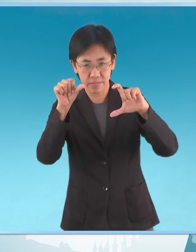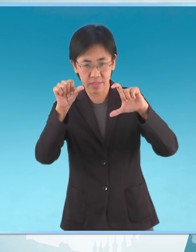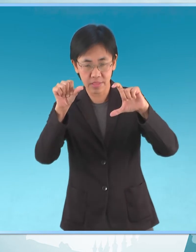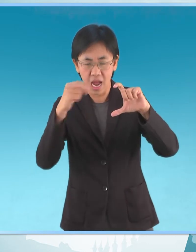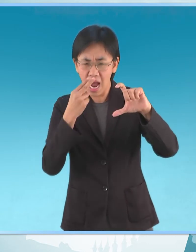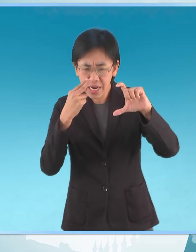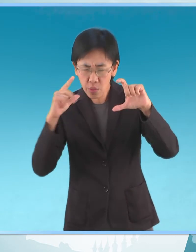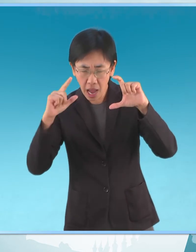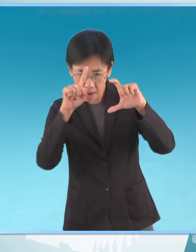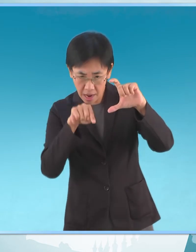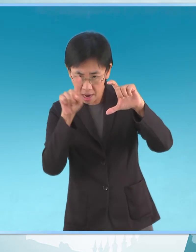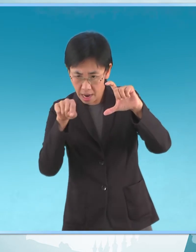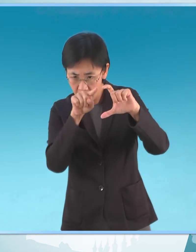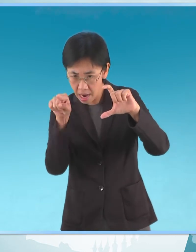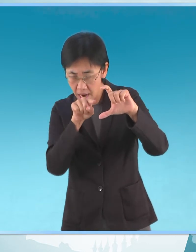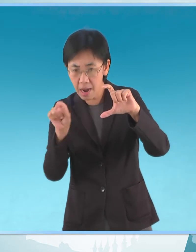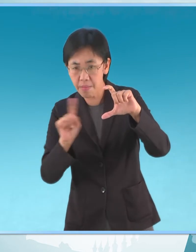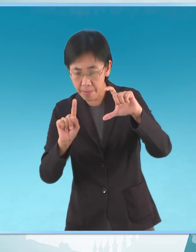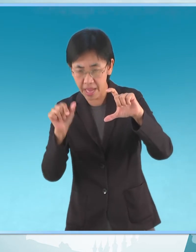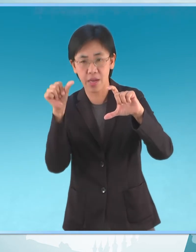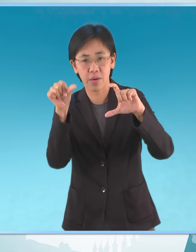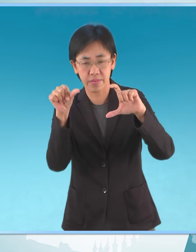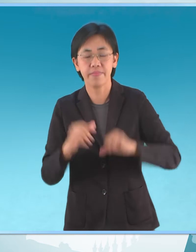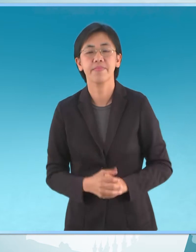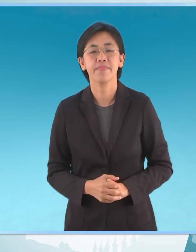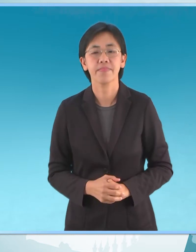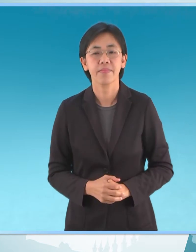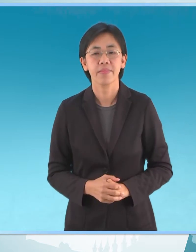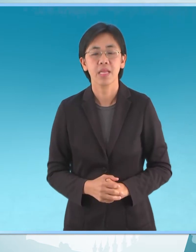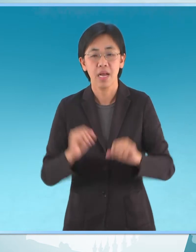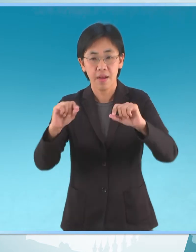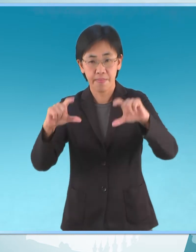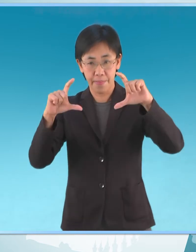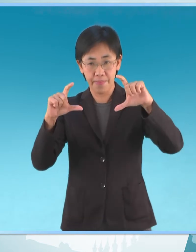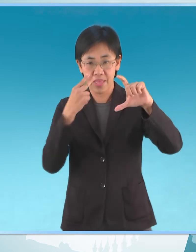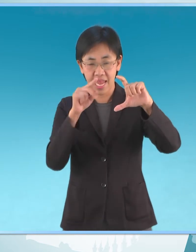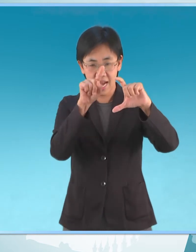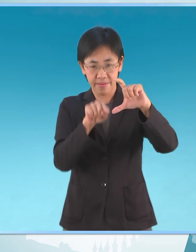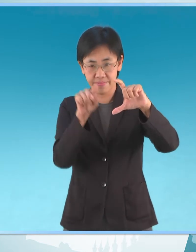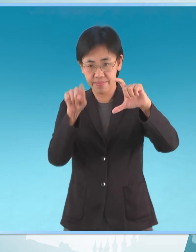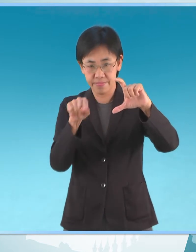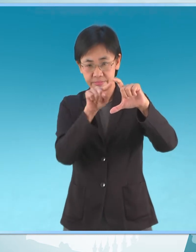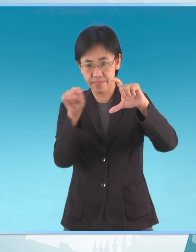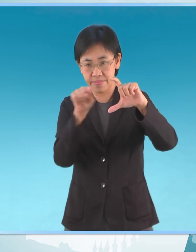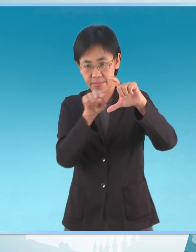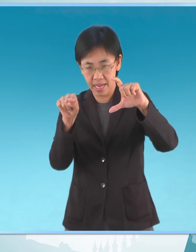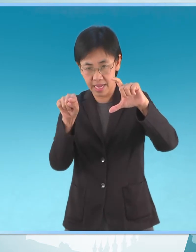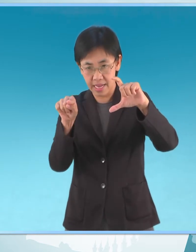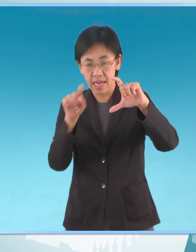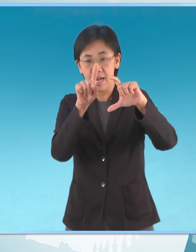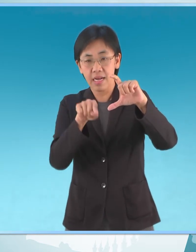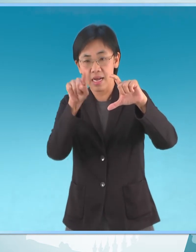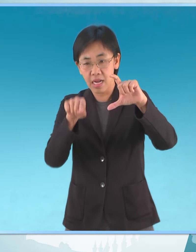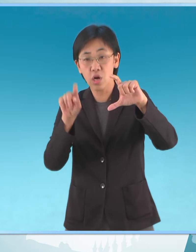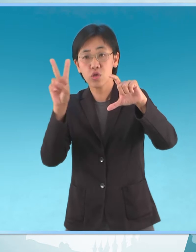ที่เป็น Live View ตรงนี้นะครับกดลงไปนะครับก็จะเห็นว่ามีเส้นโผล่ขึ้นมานะทั้งหมด4เส้นเป็นเส้นแนว